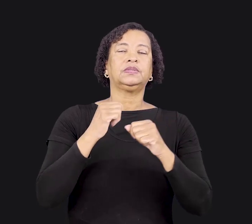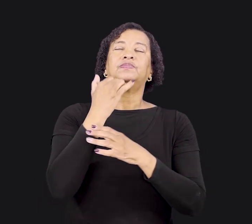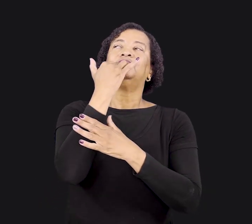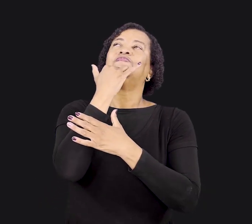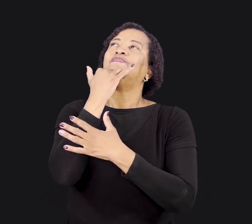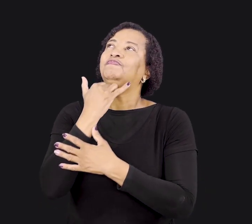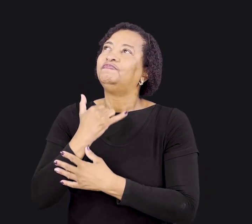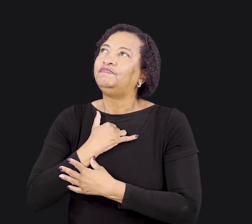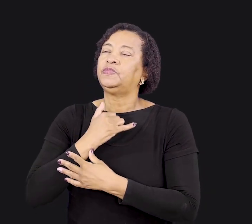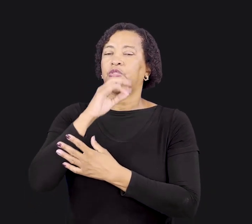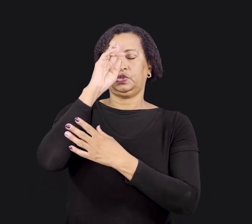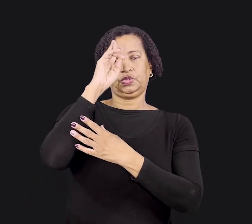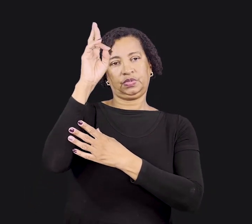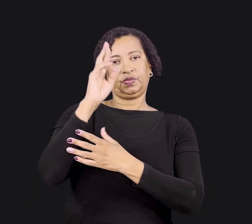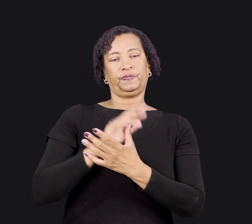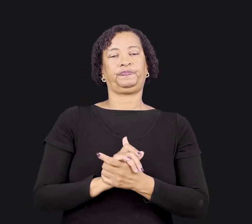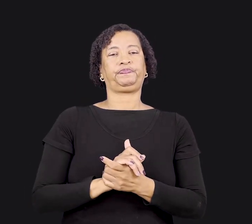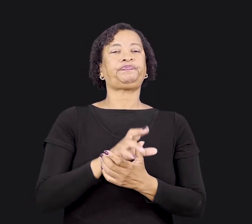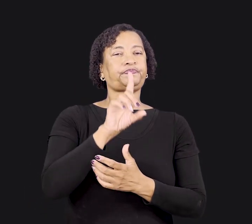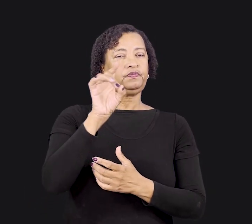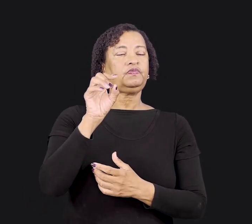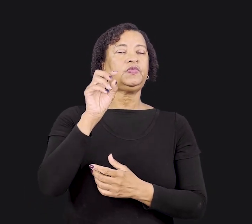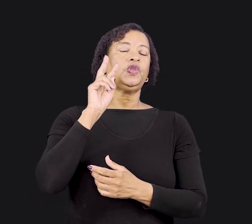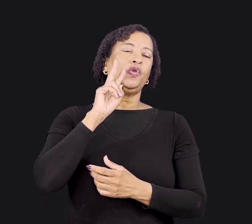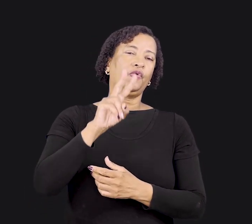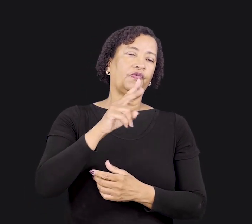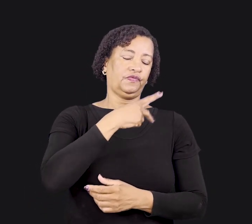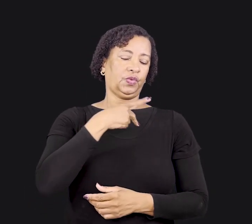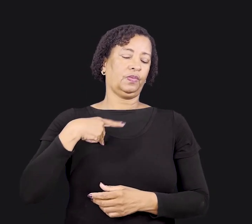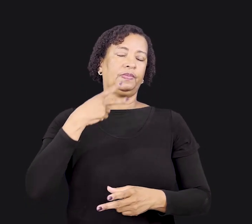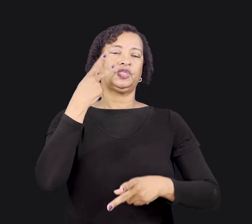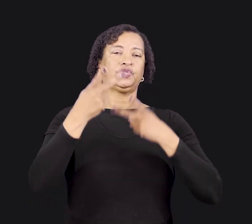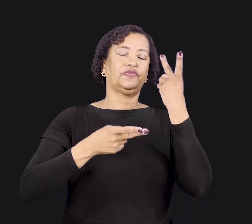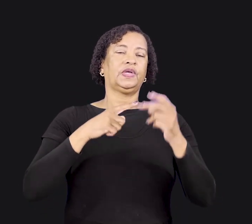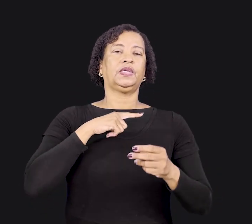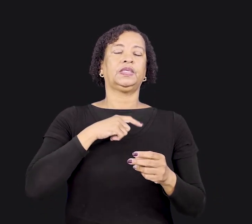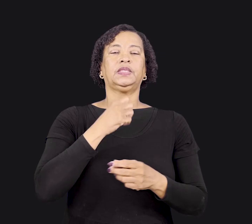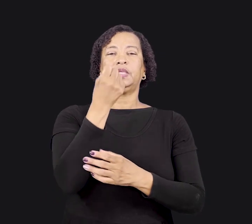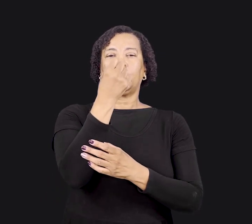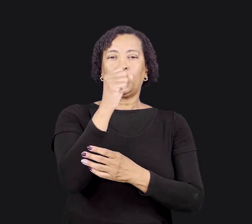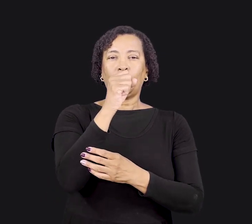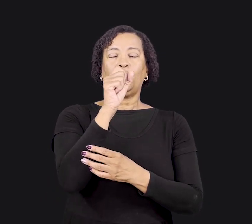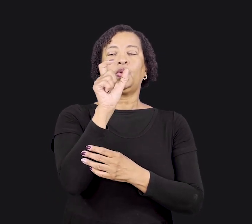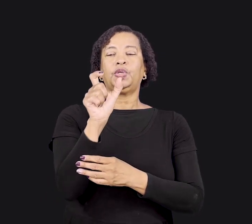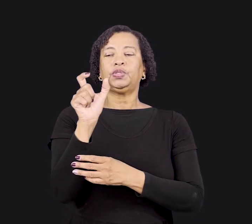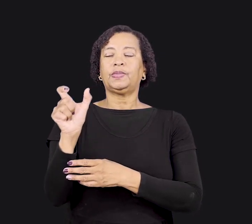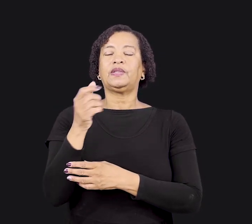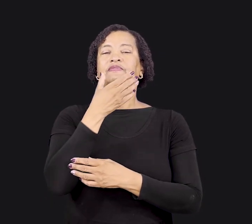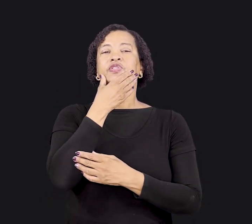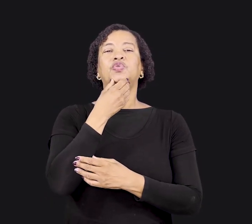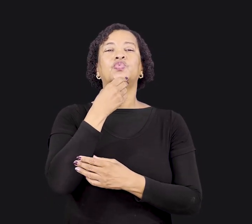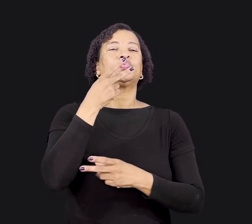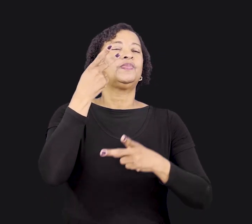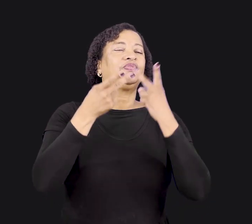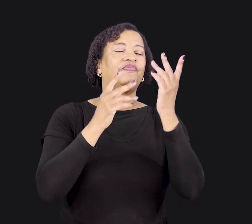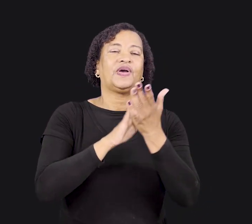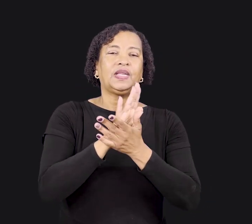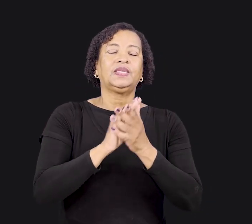perdoa-nos, Senhor. Uma vez ouvi um pastor dizer que há 8 palavras que principalmente os homens não dizem e que podem salvar